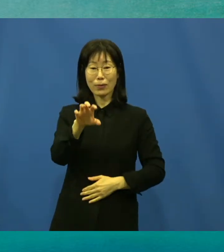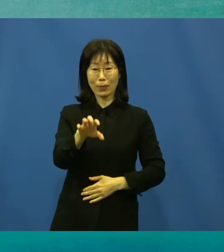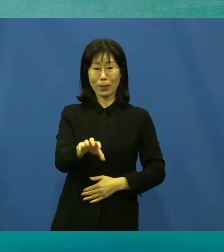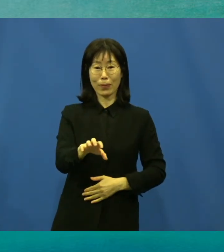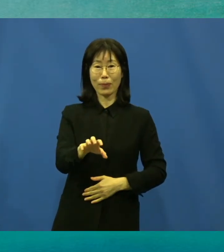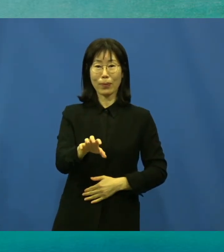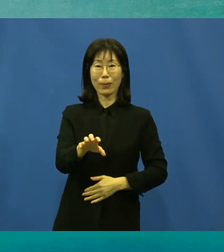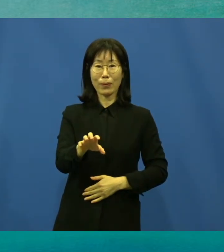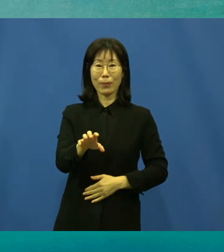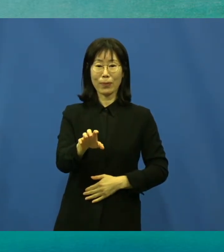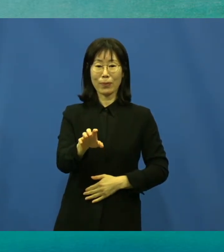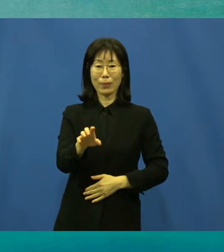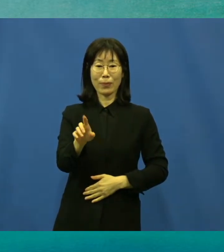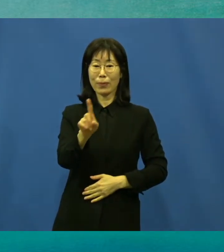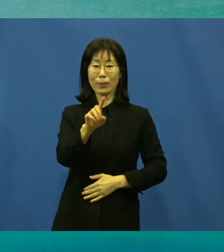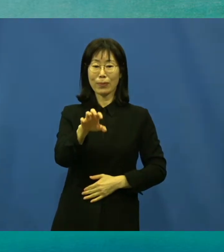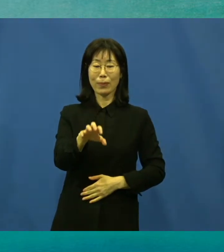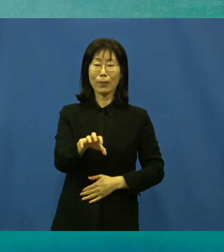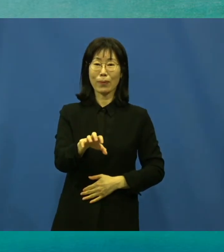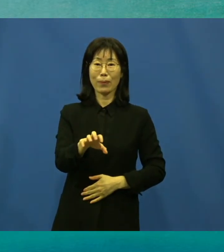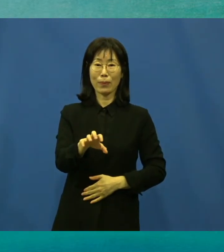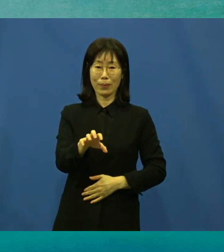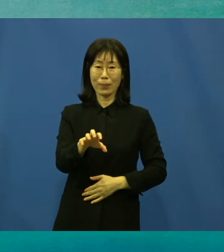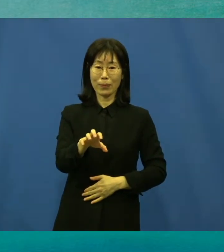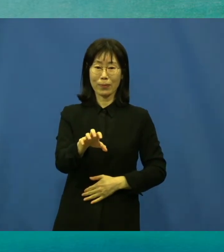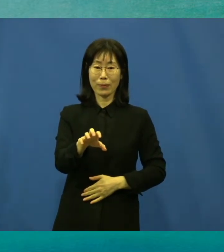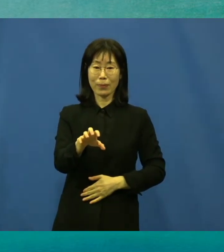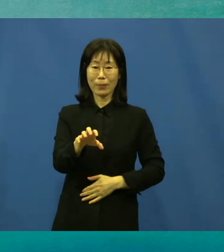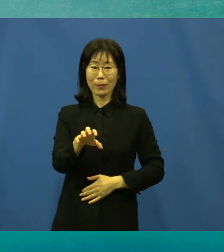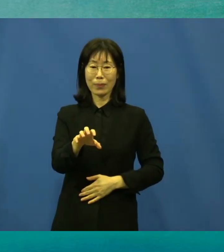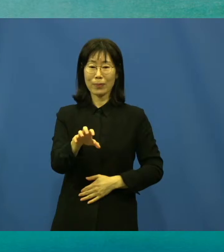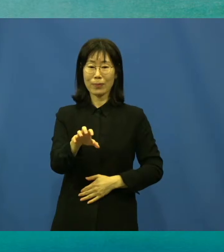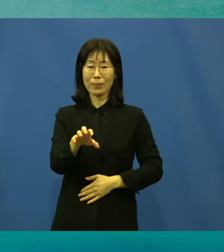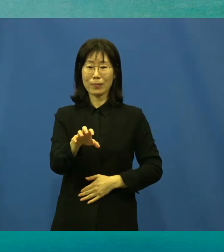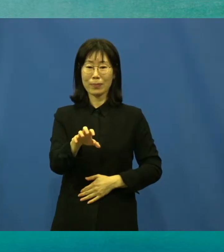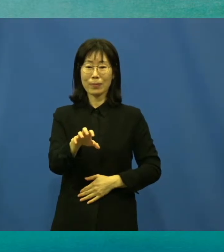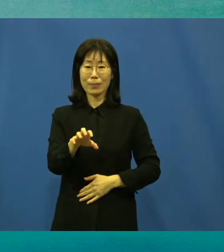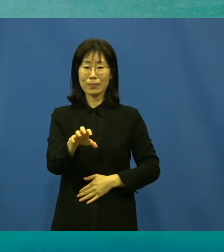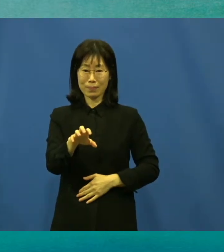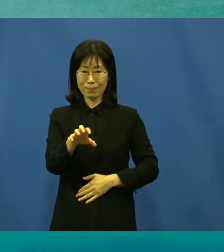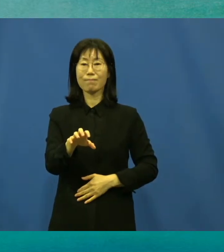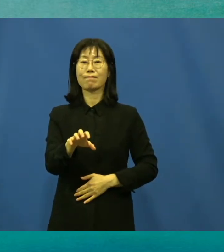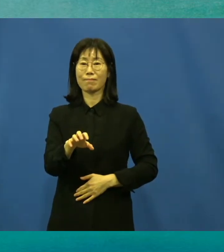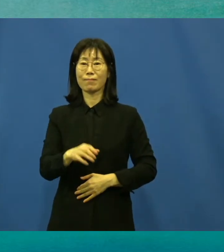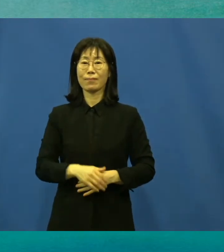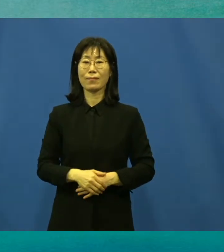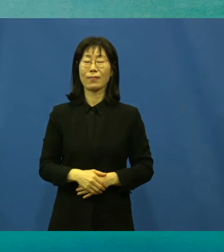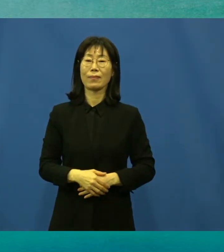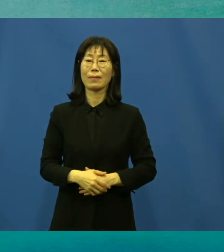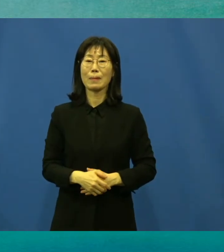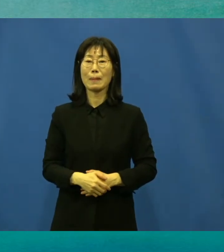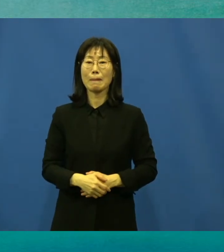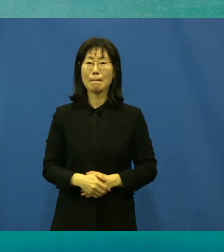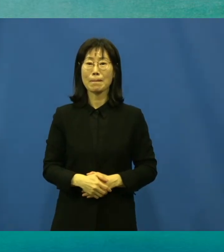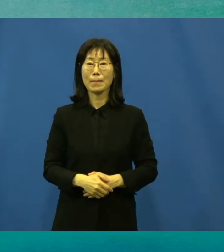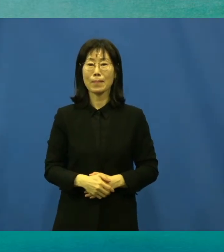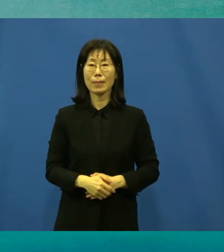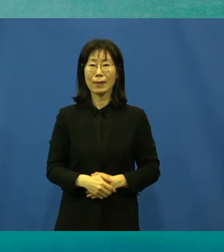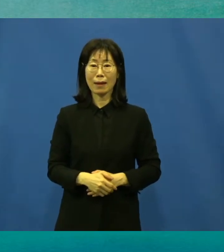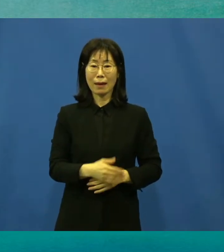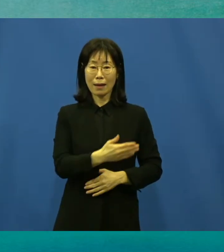않습니다. 그러나 여러분, 유수의 대학을 나오지 않았다 해도 기도 학교는 나와야 합니다.